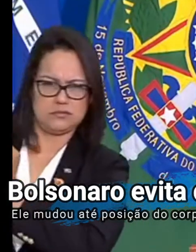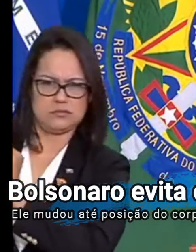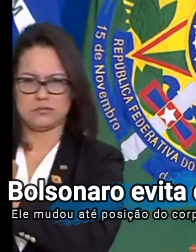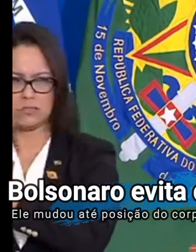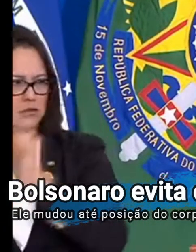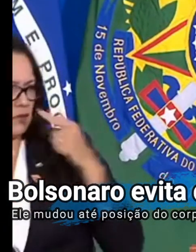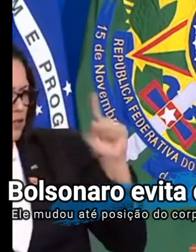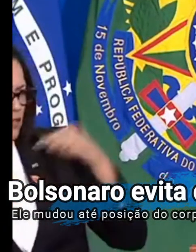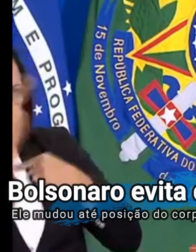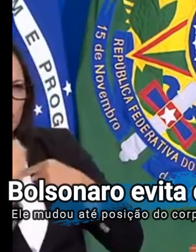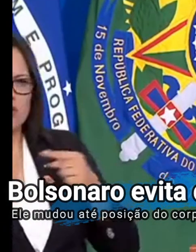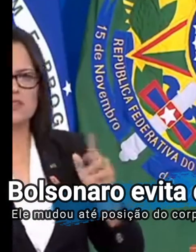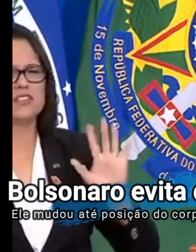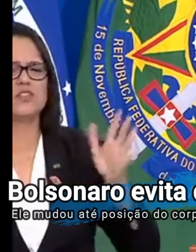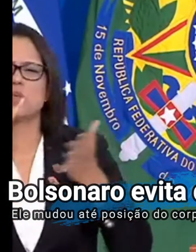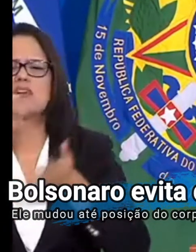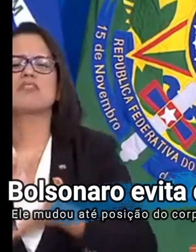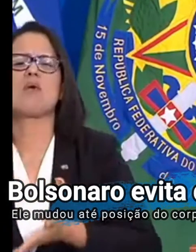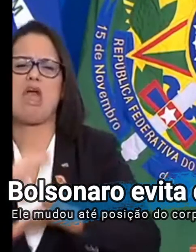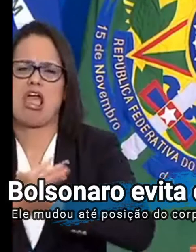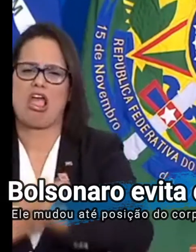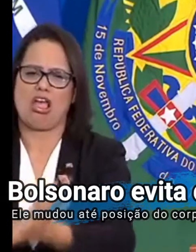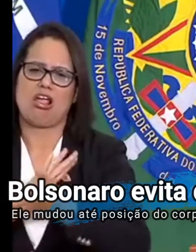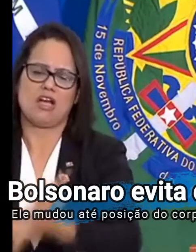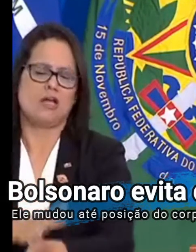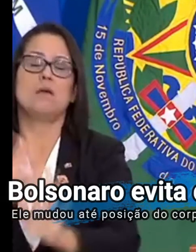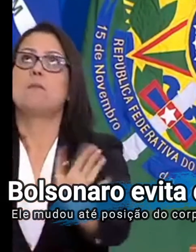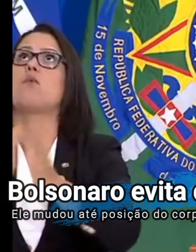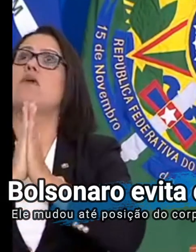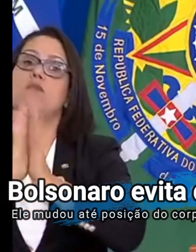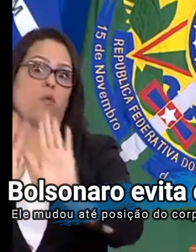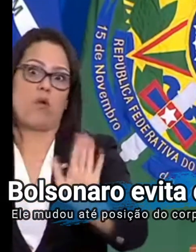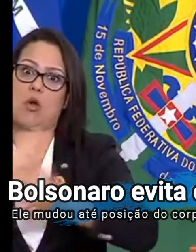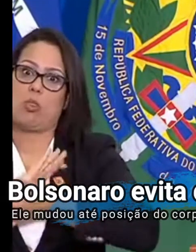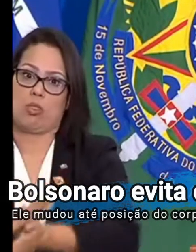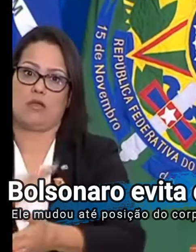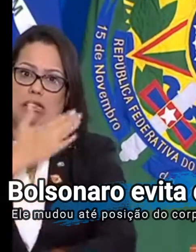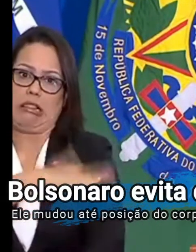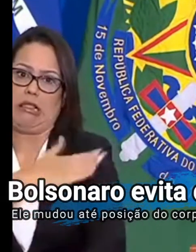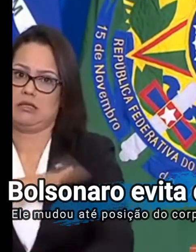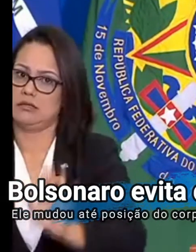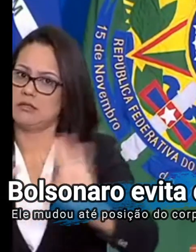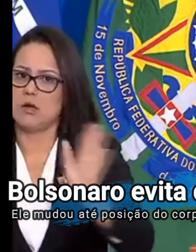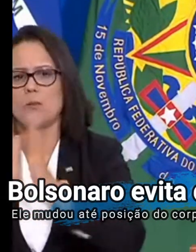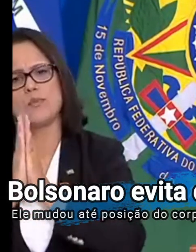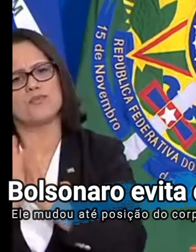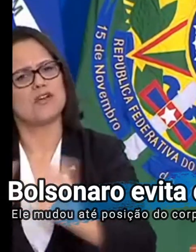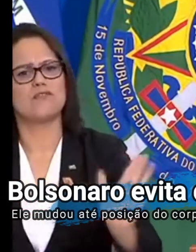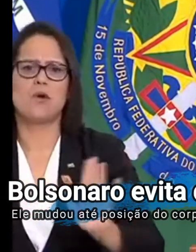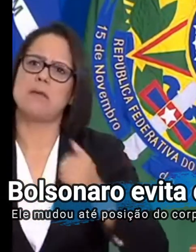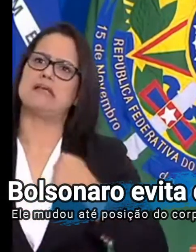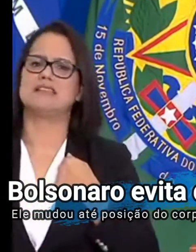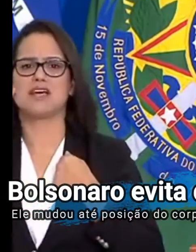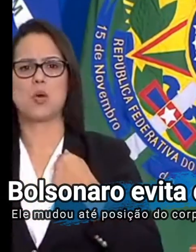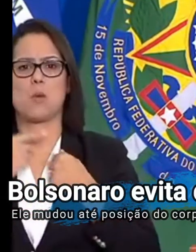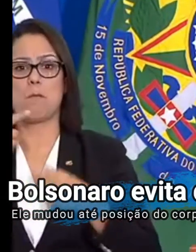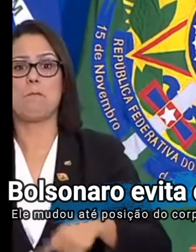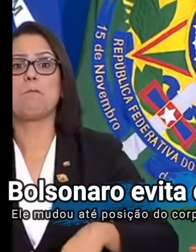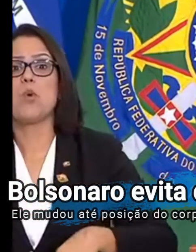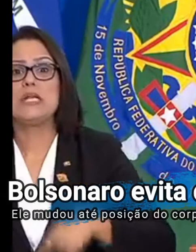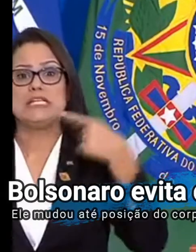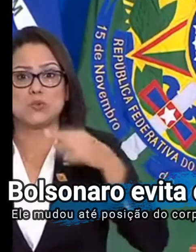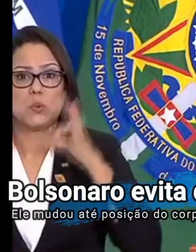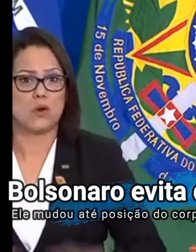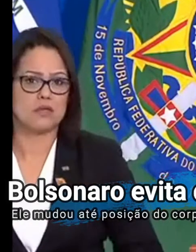idéia de descriminalização pelo amor de deus vamos fugir do politicamente correto e caí na